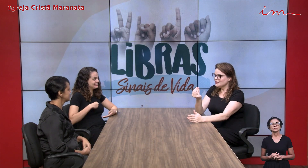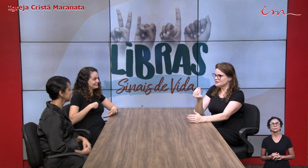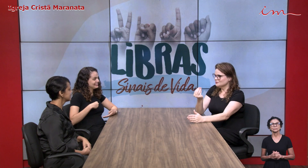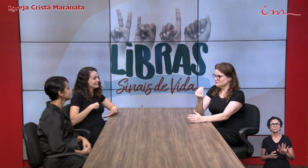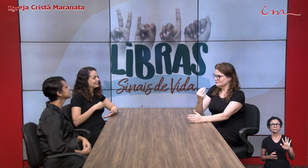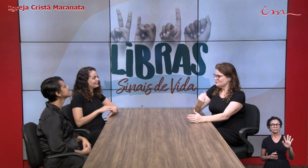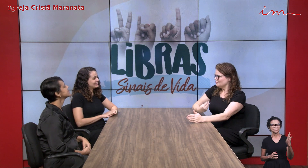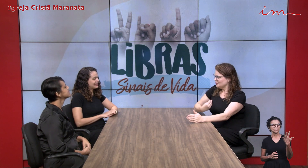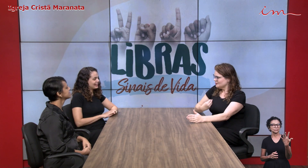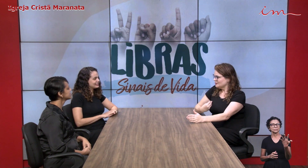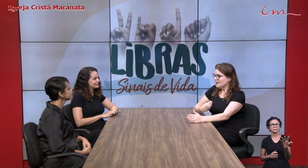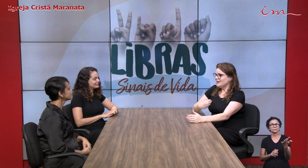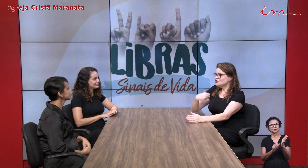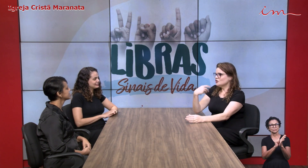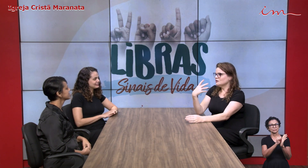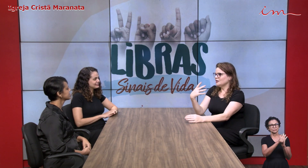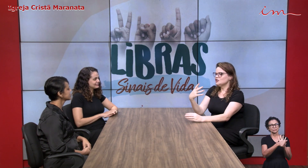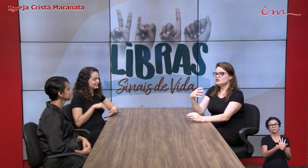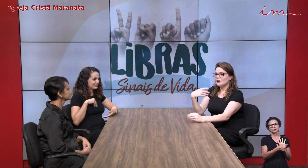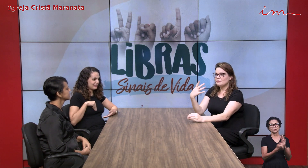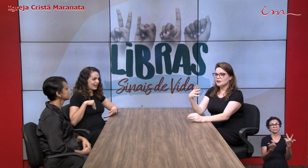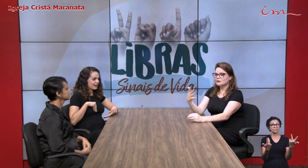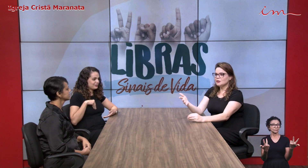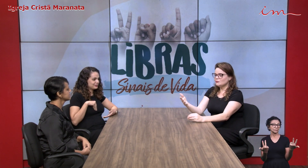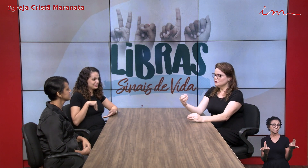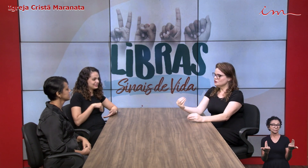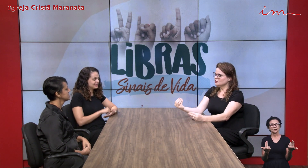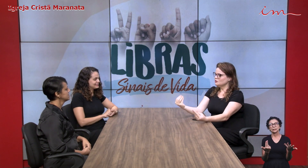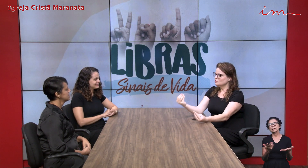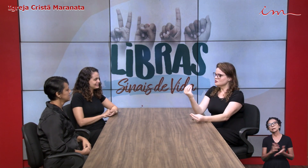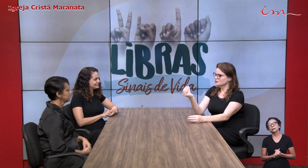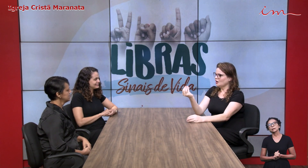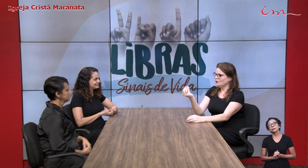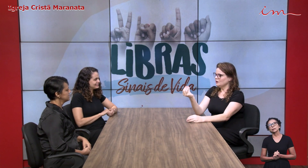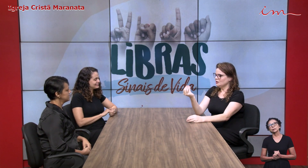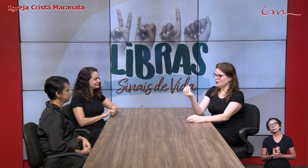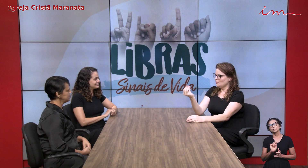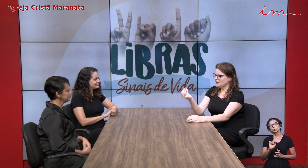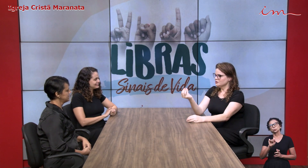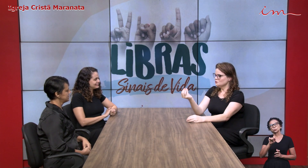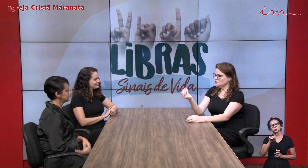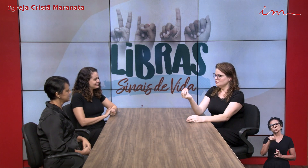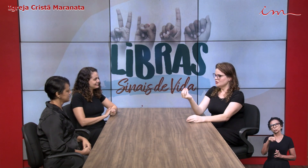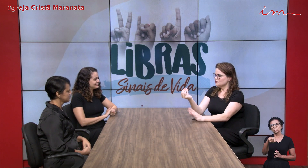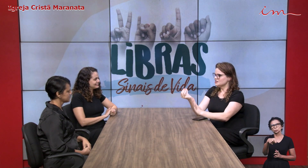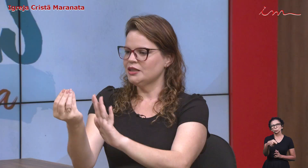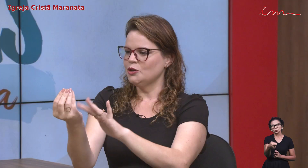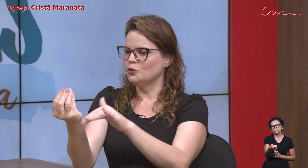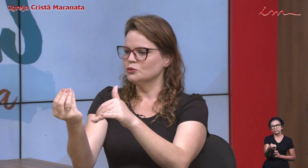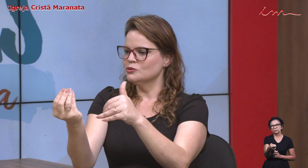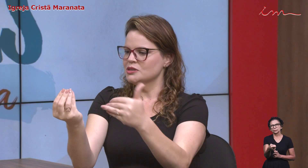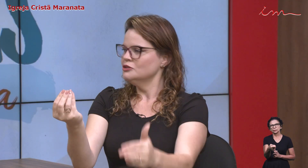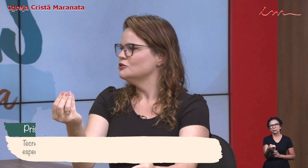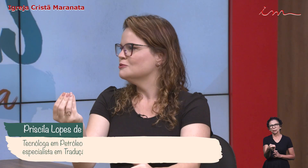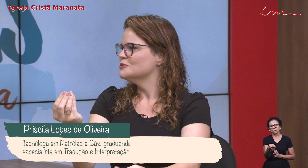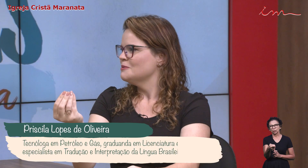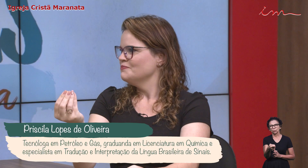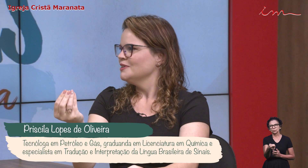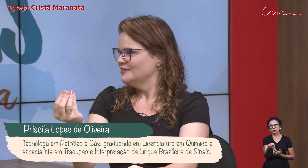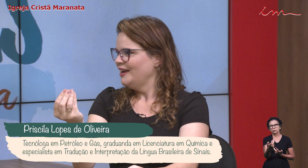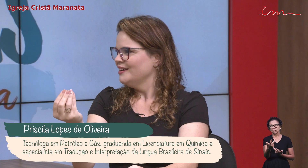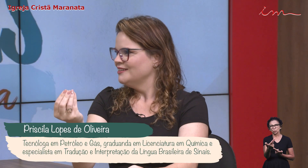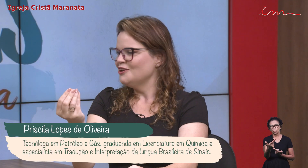é a mesma. Vida. Verdade. E tirando que a gente vai aprendendo depois de que um sinal, ele é o mesmo e às vezes tem outros